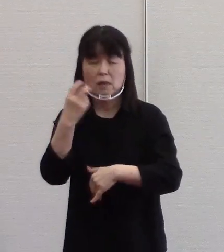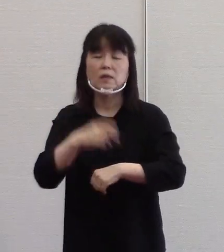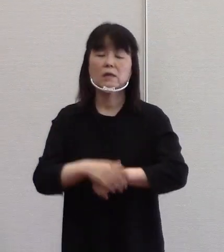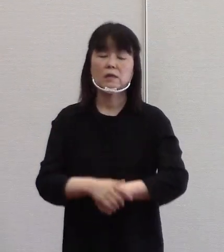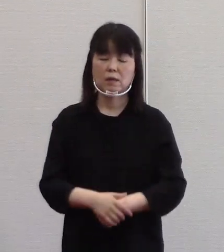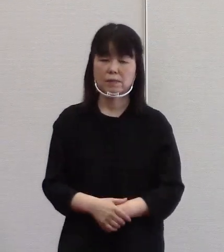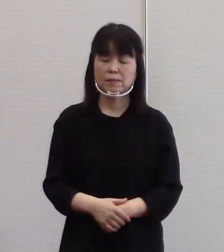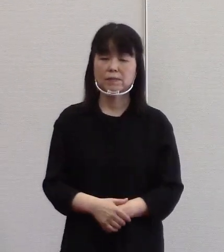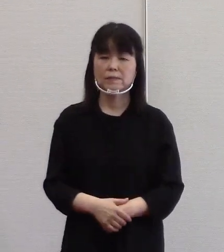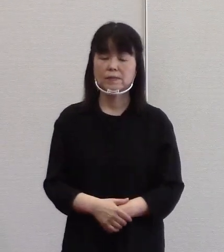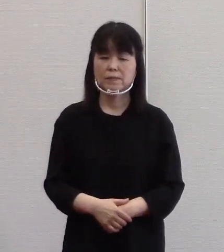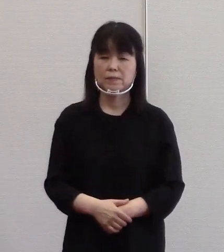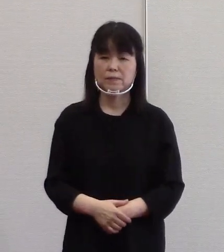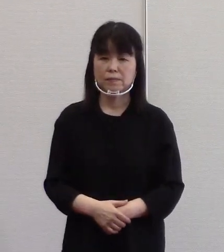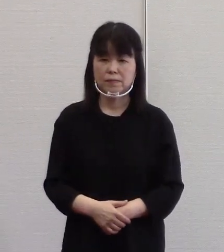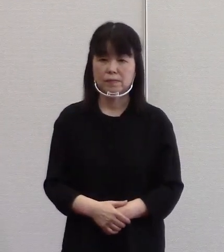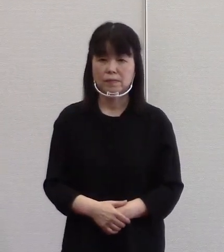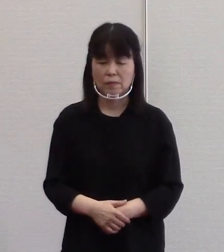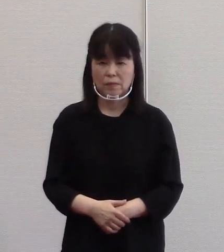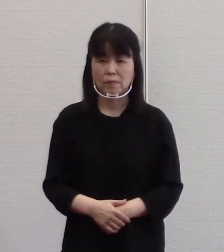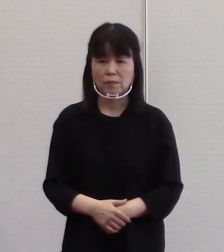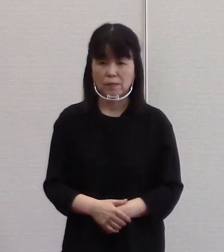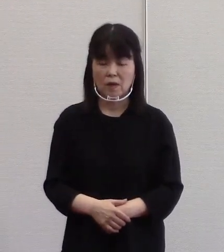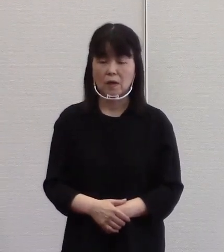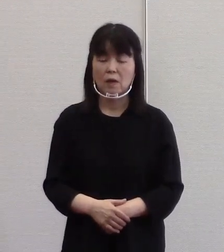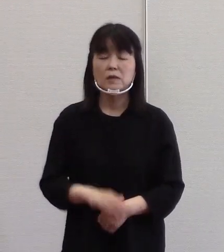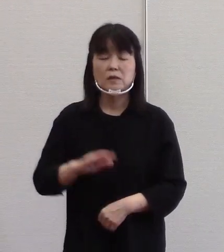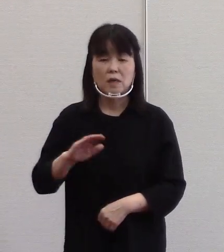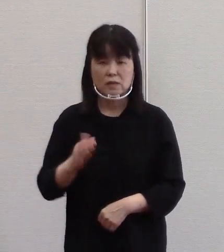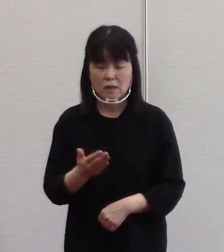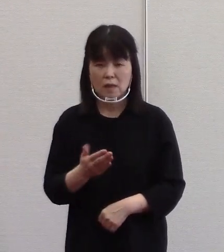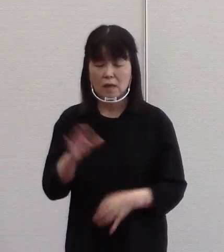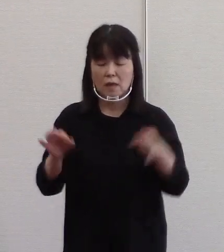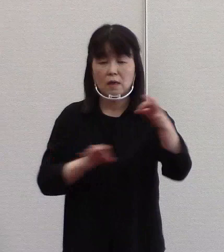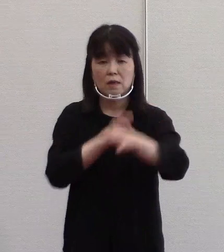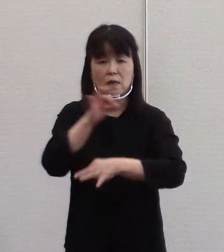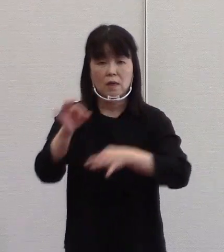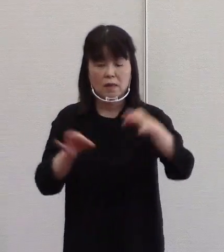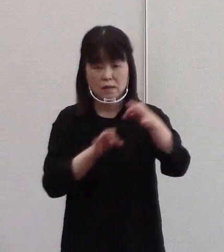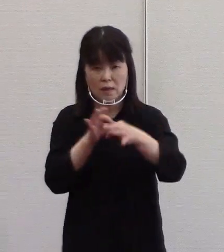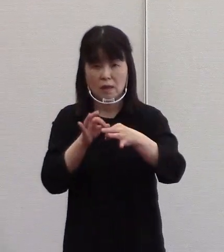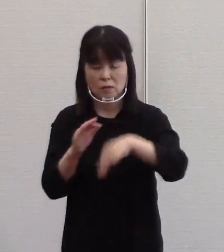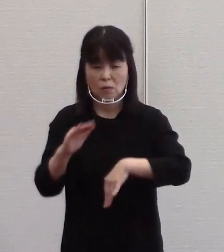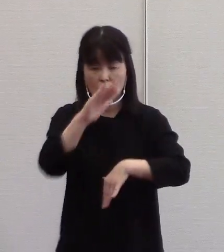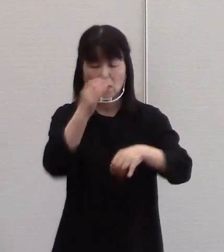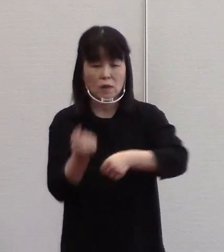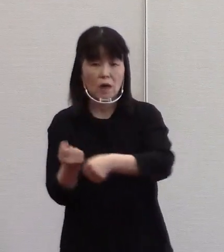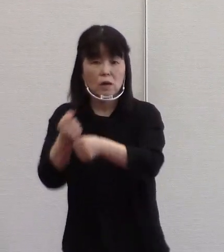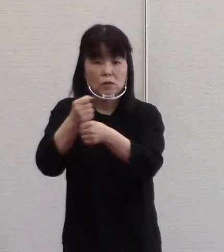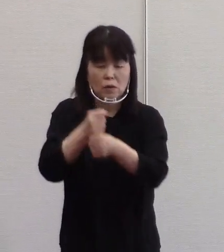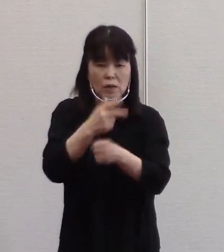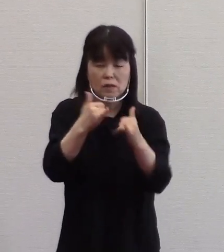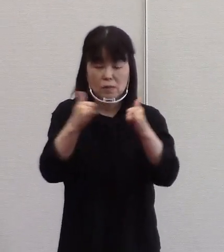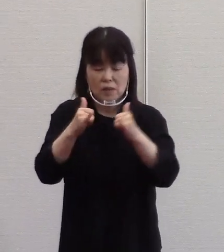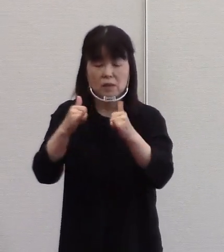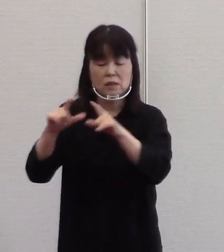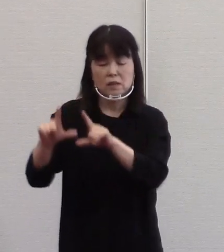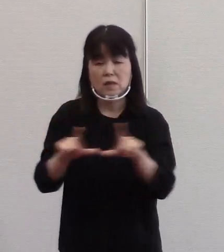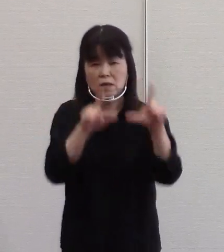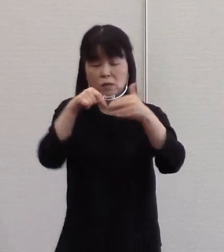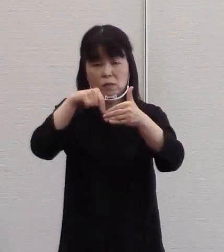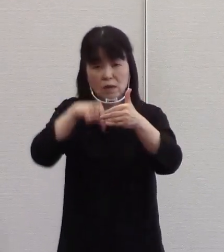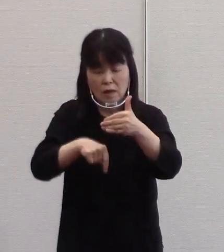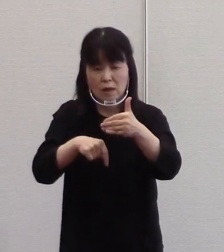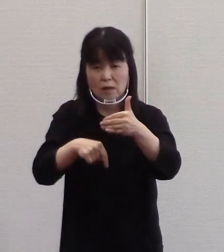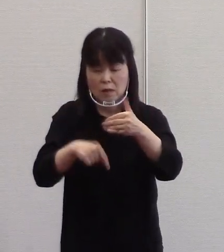りその地域経済の回復というのはこの市民生活にとっても大事なところでありまして、まあ